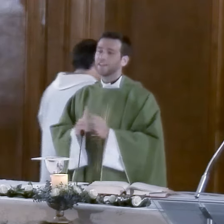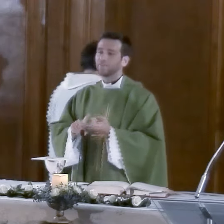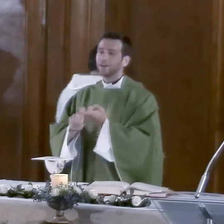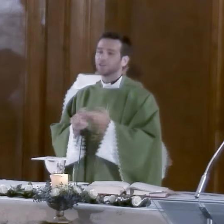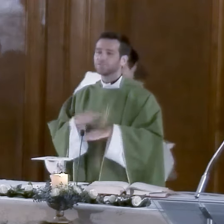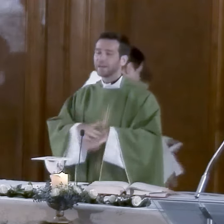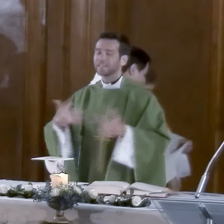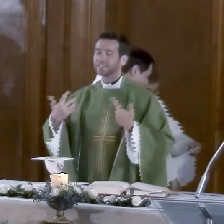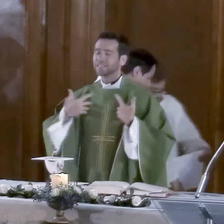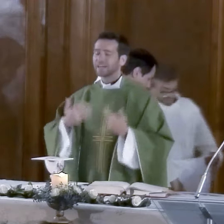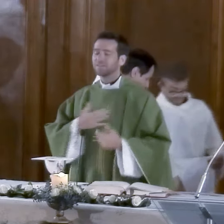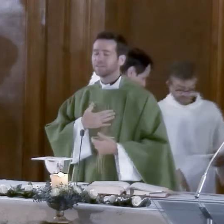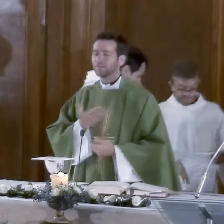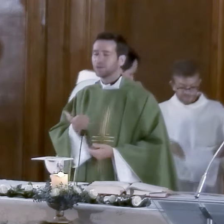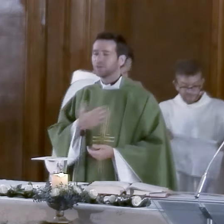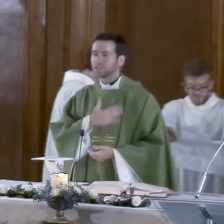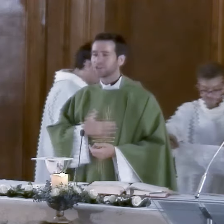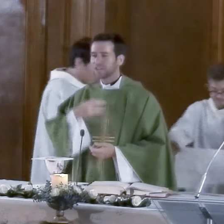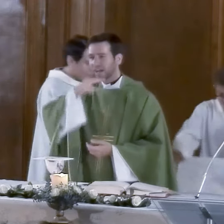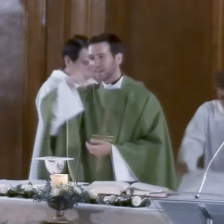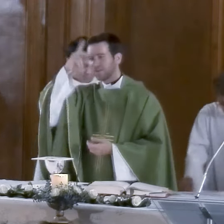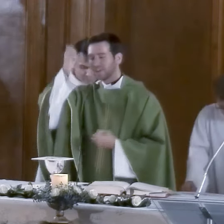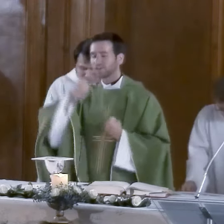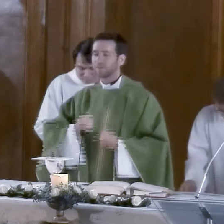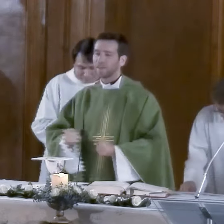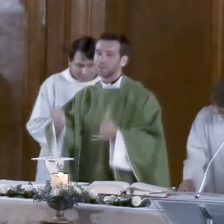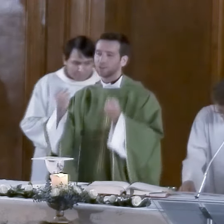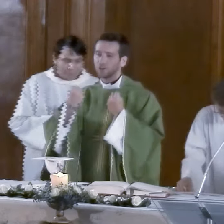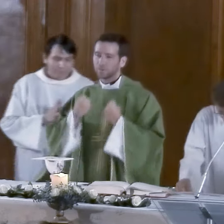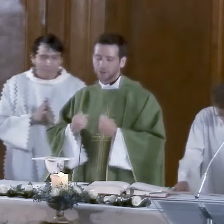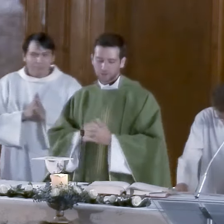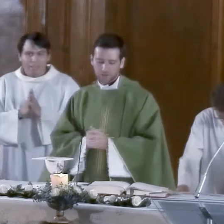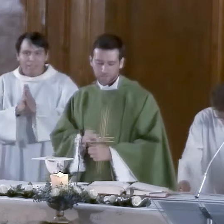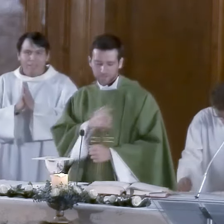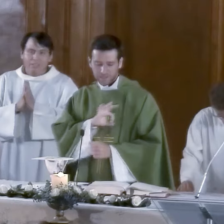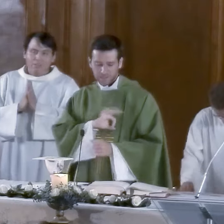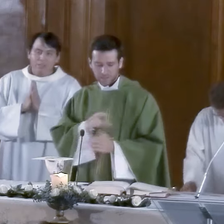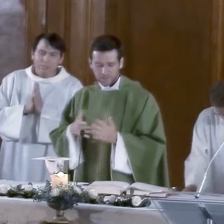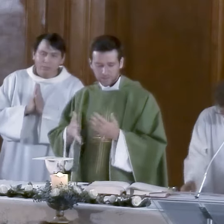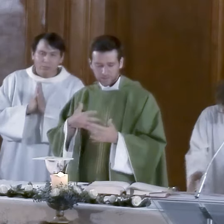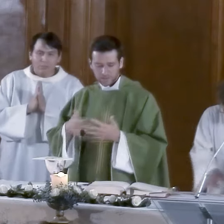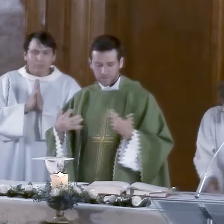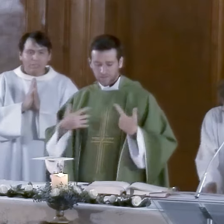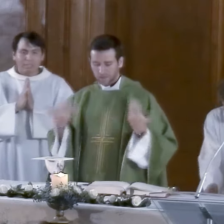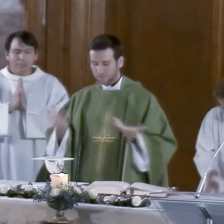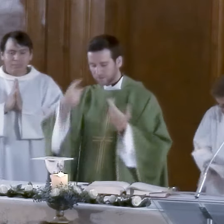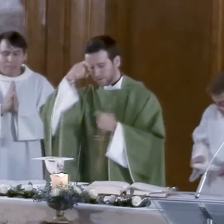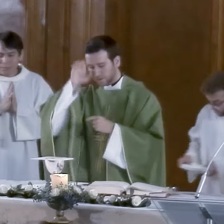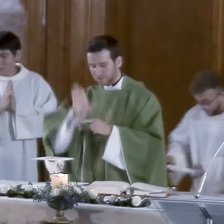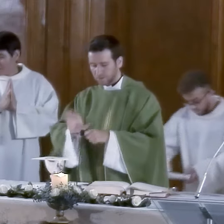Orad, hermanos, para que este sacrificio mío y vuestro sea agradable a Dios Padre Todopoderoso.